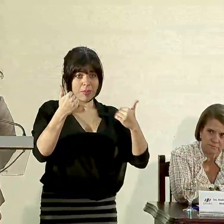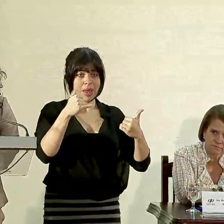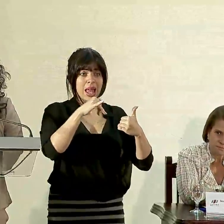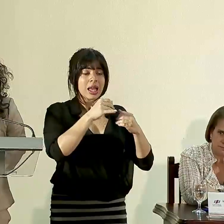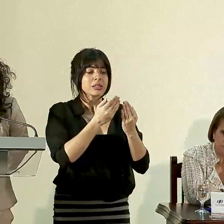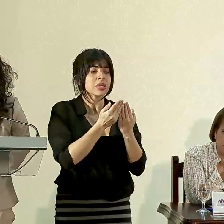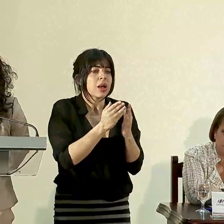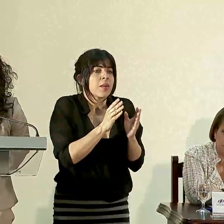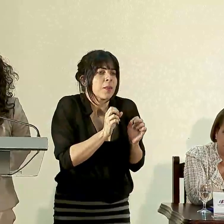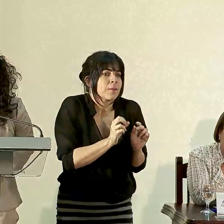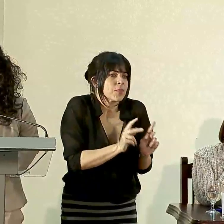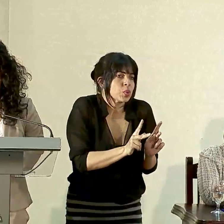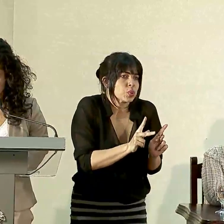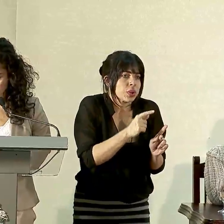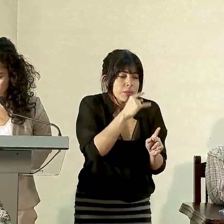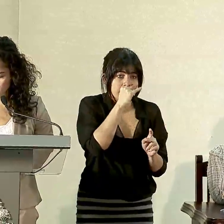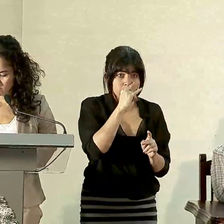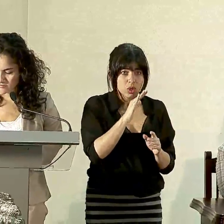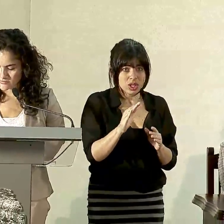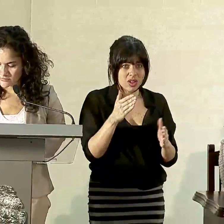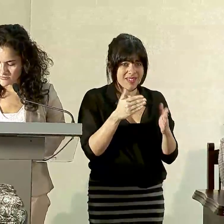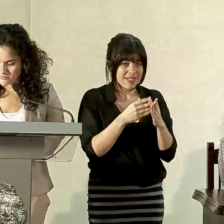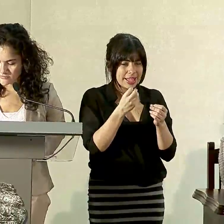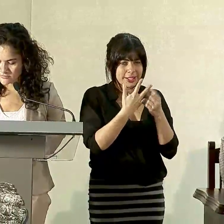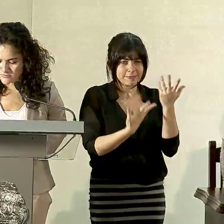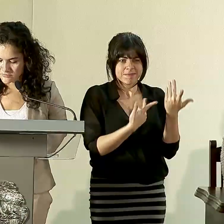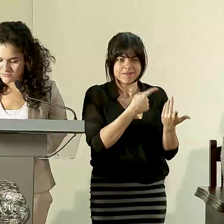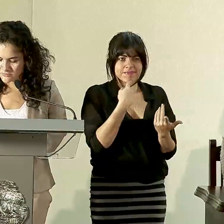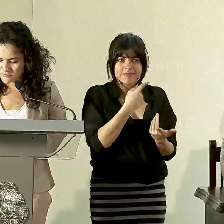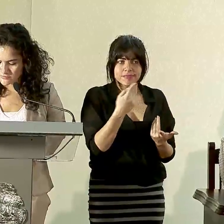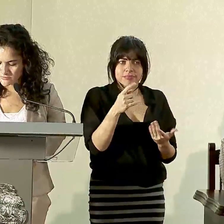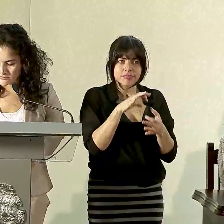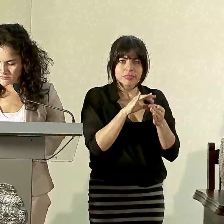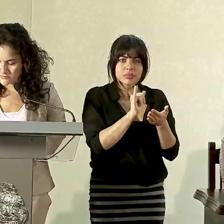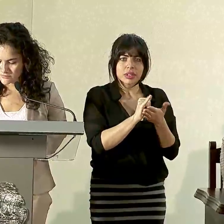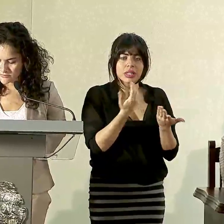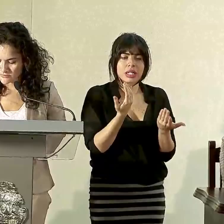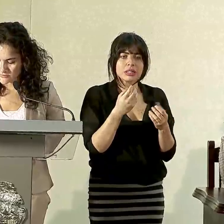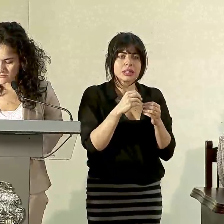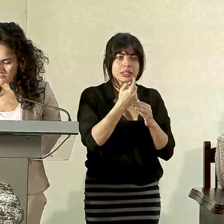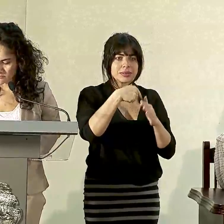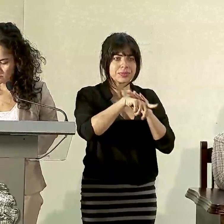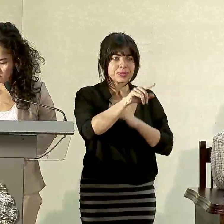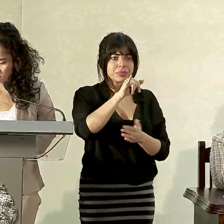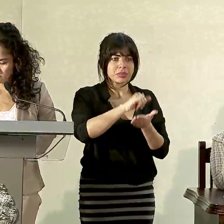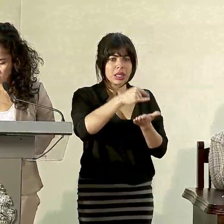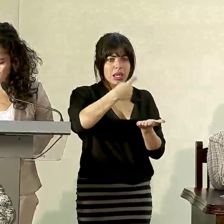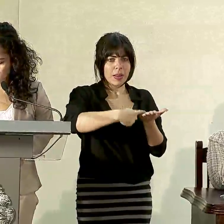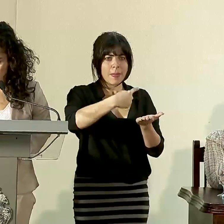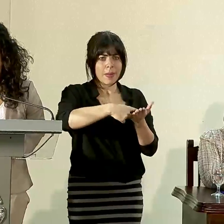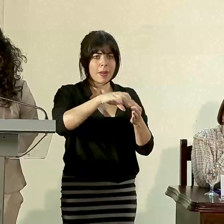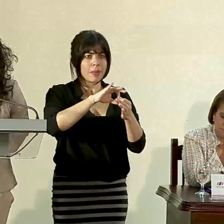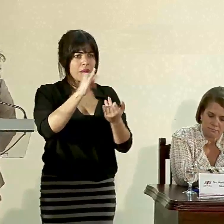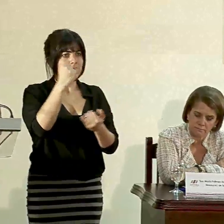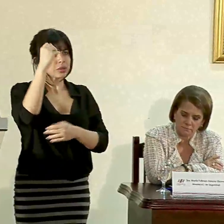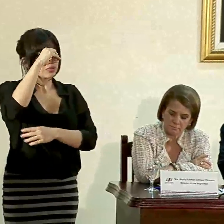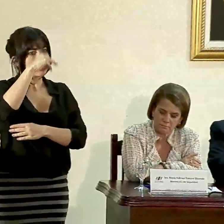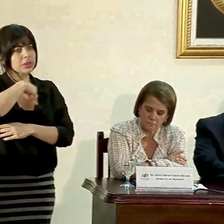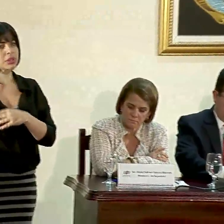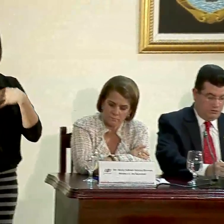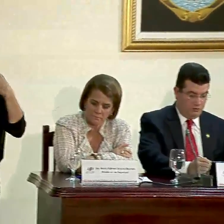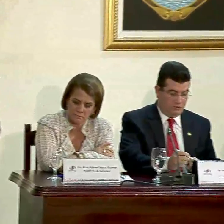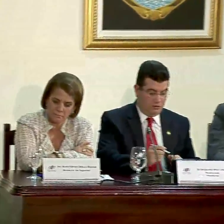un portillo, podría afectar a los niños y demás. ¿Qué le dice usted a ellos que están inmersos en el debate luego de esta posición del Ministerio de